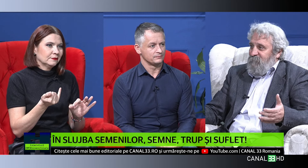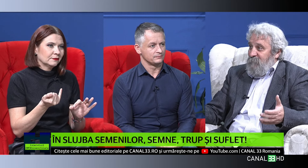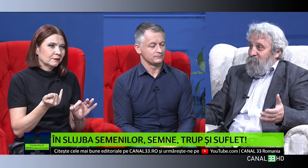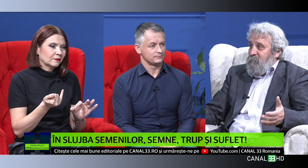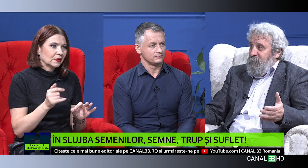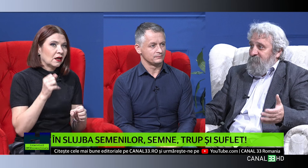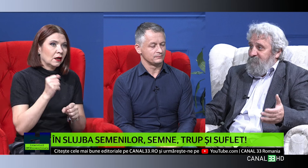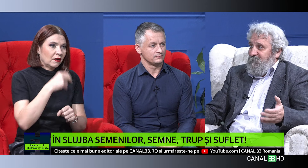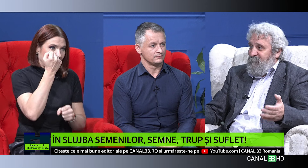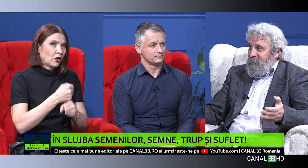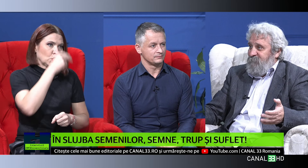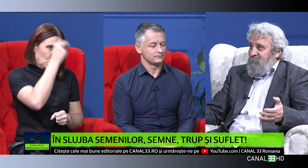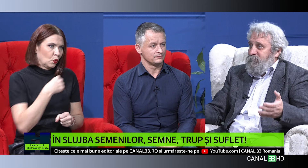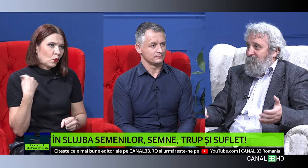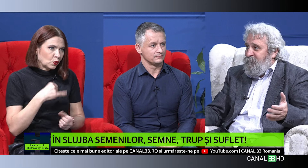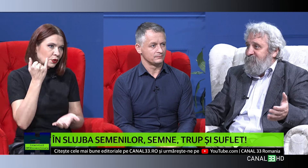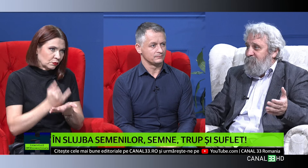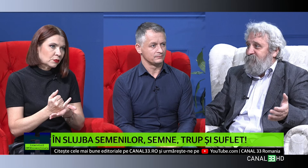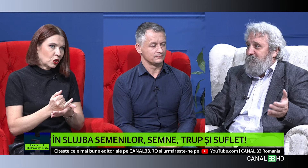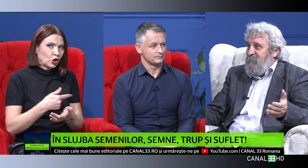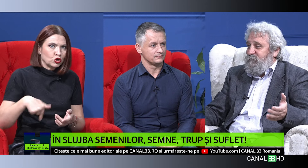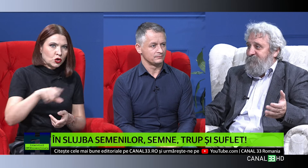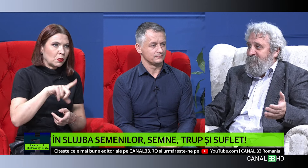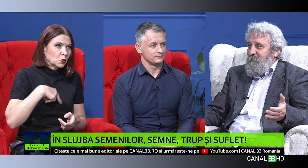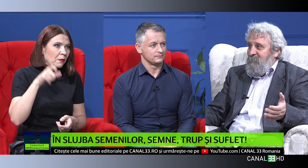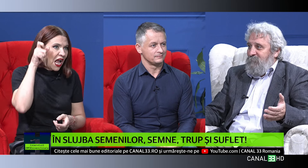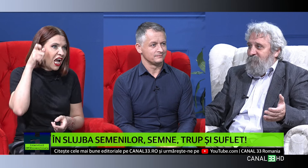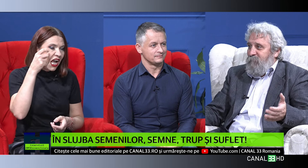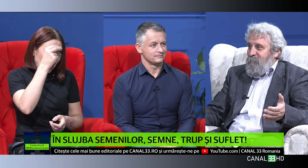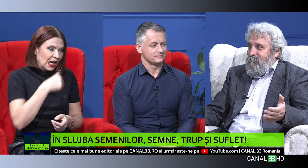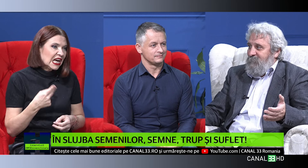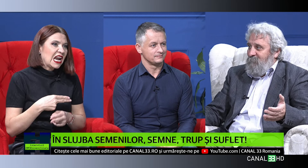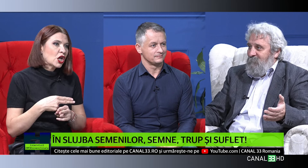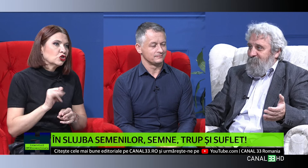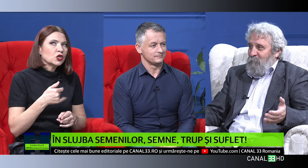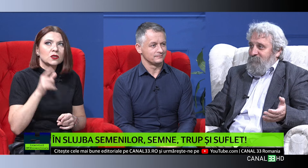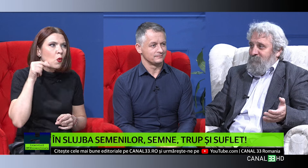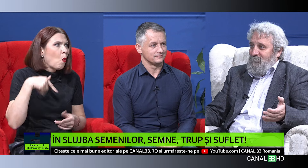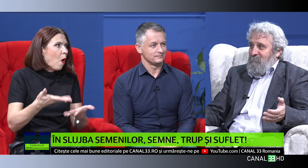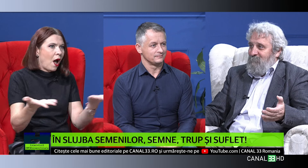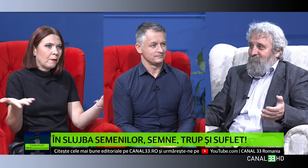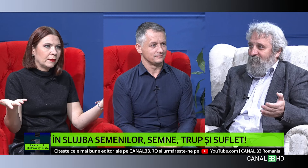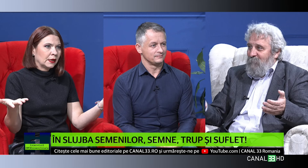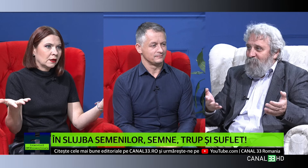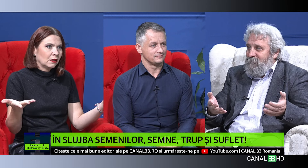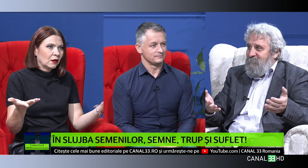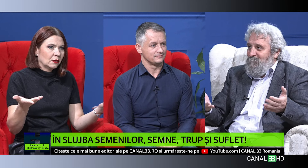îți faci cruce, efectiv, căci mai mulți dintre noi suntem creștini, și spui, băi, oameni buni, a trecut